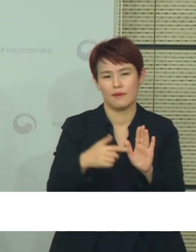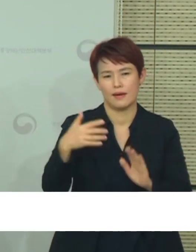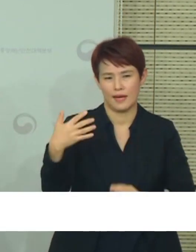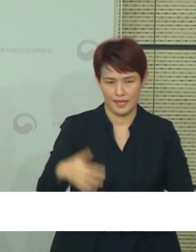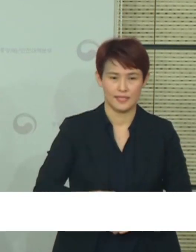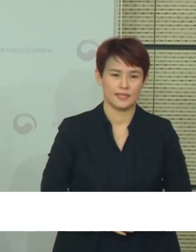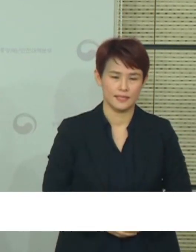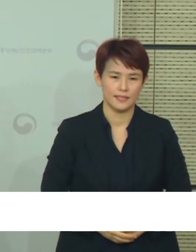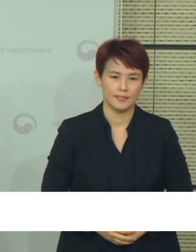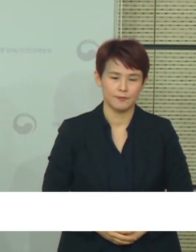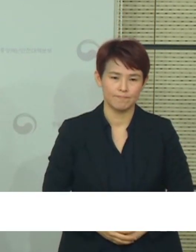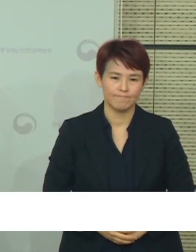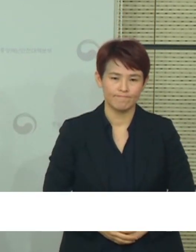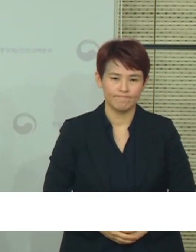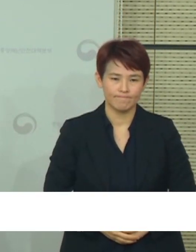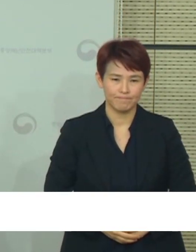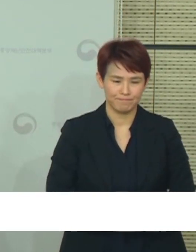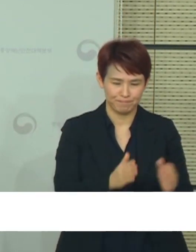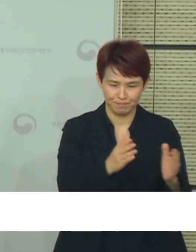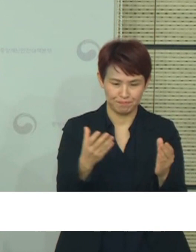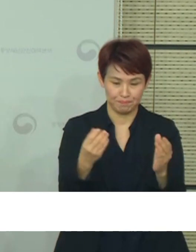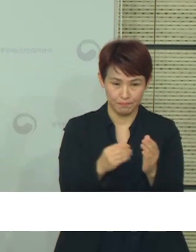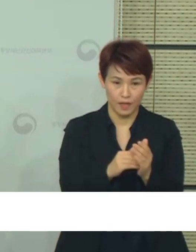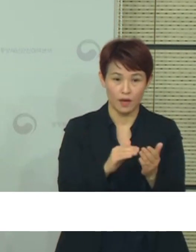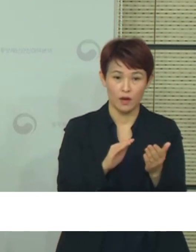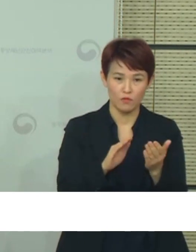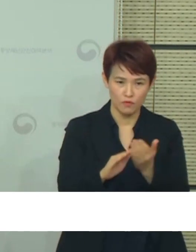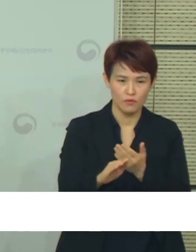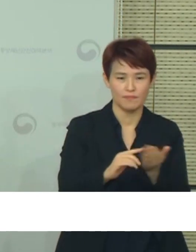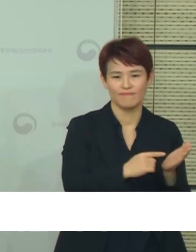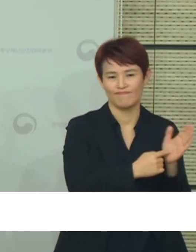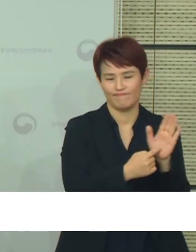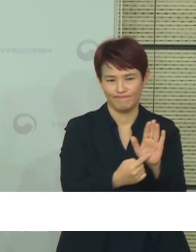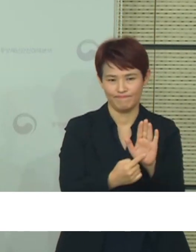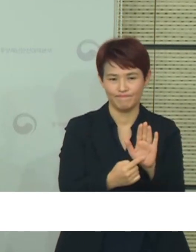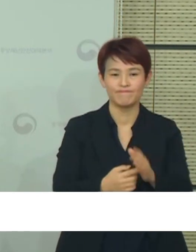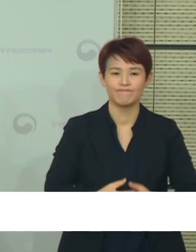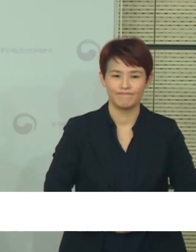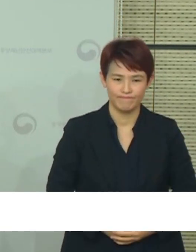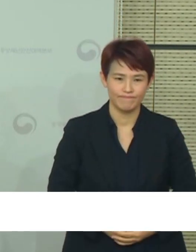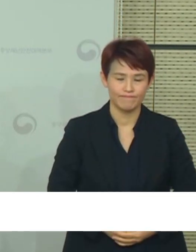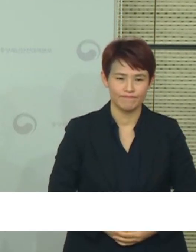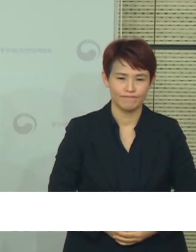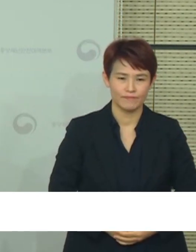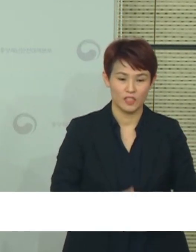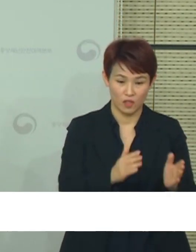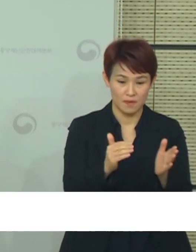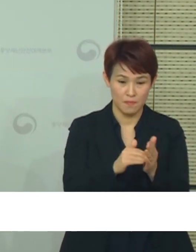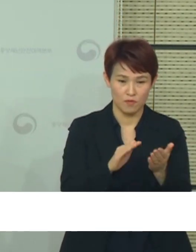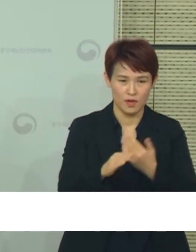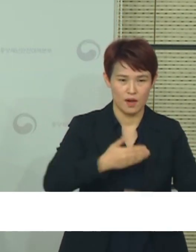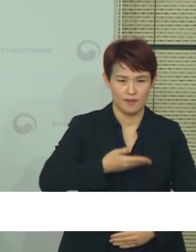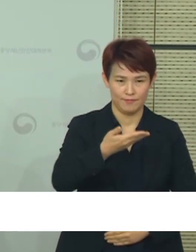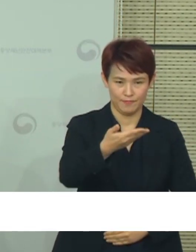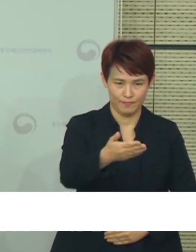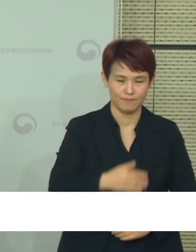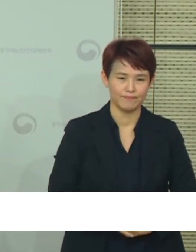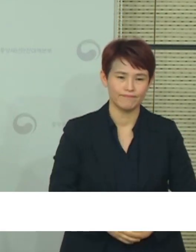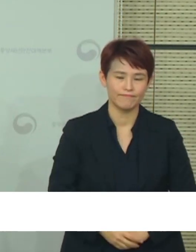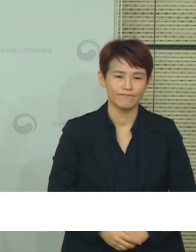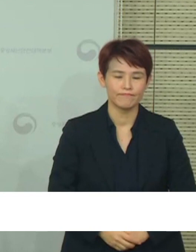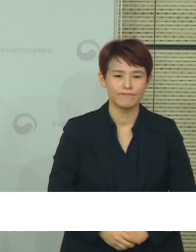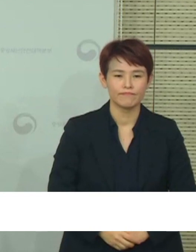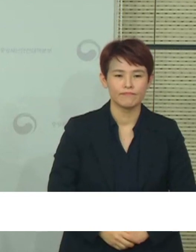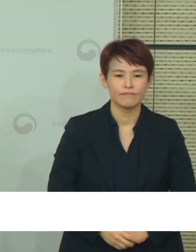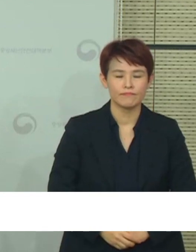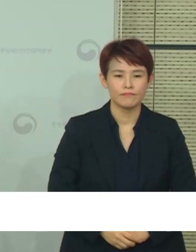그 단계까지 안 돼서 정리되는 대로 완료되고 저희가 집계되는 대로 정리해서 브리핑하도록